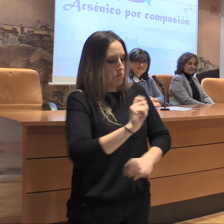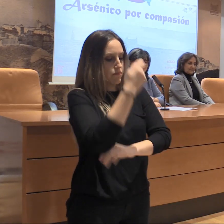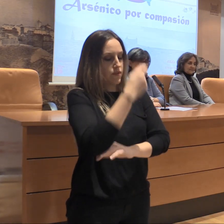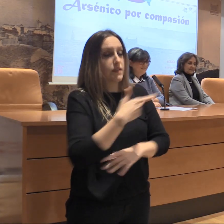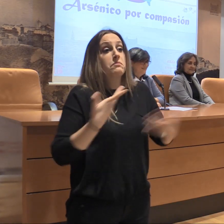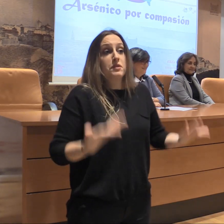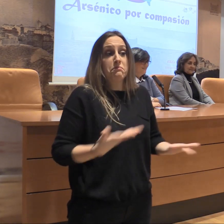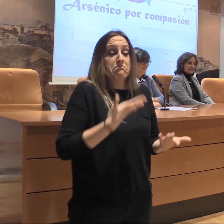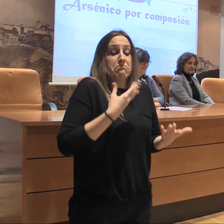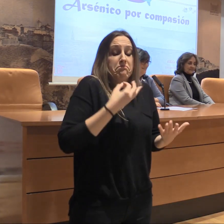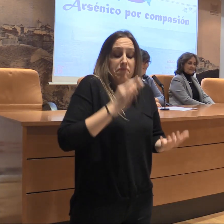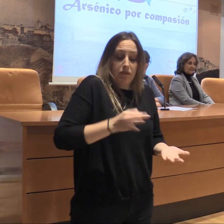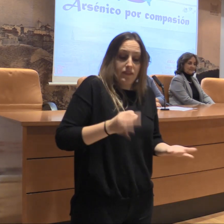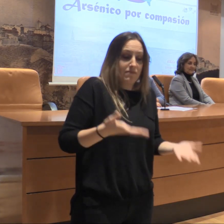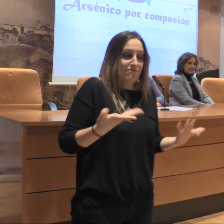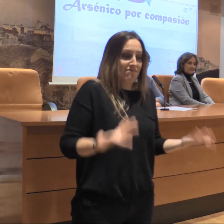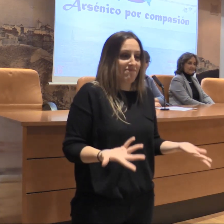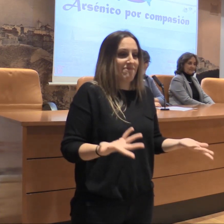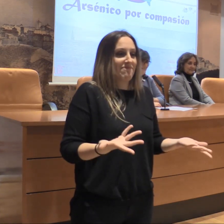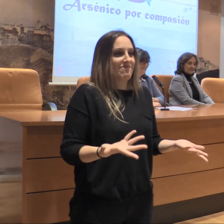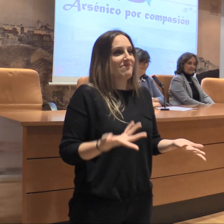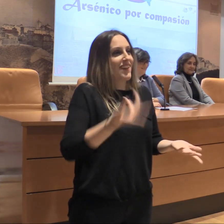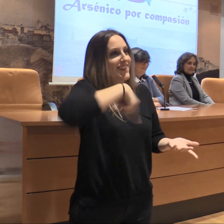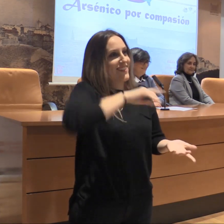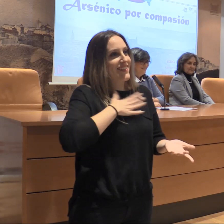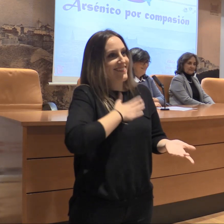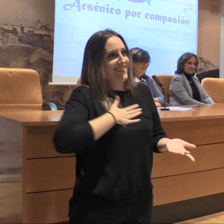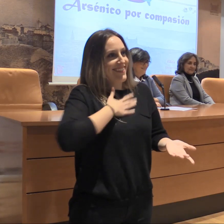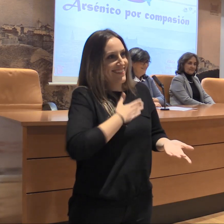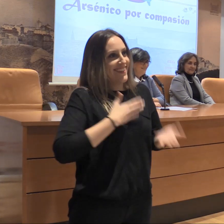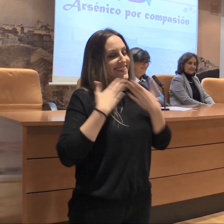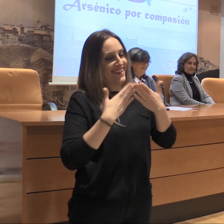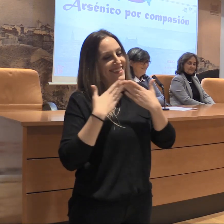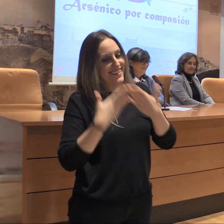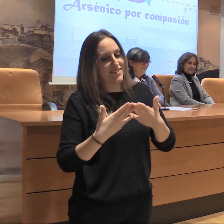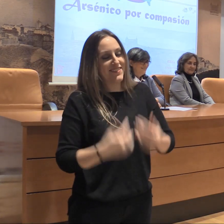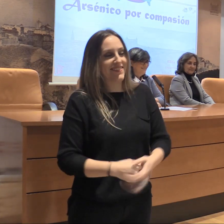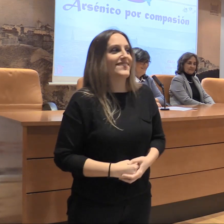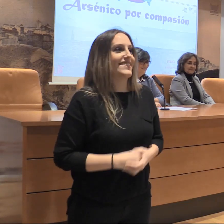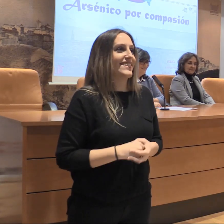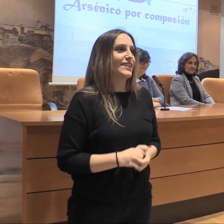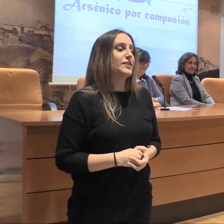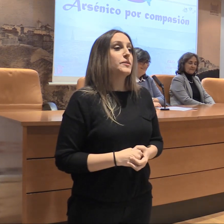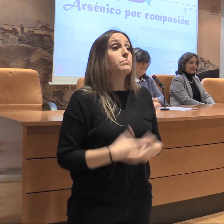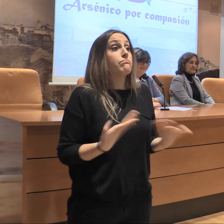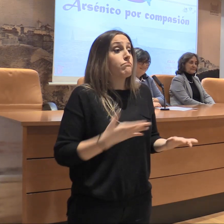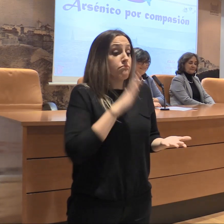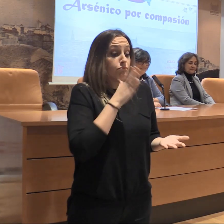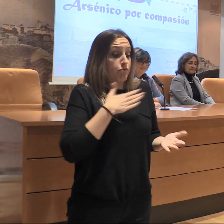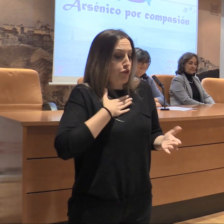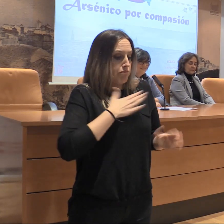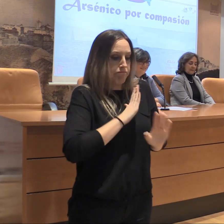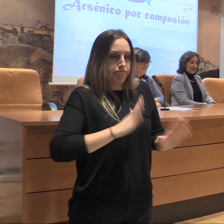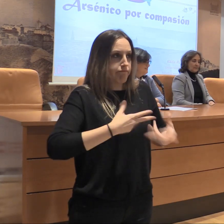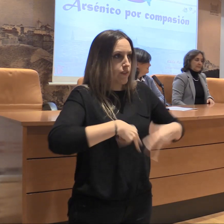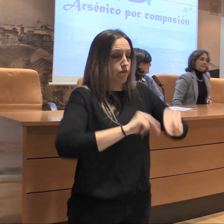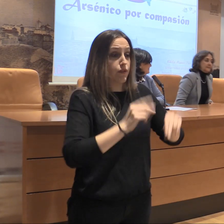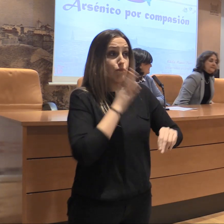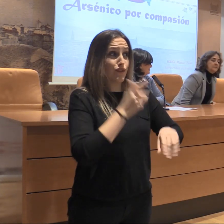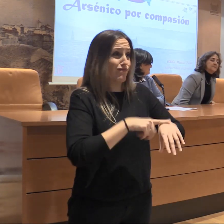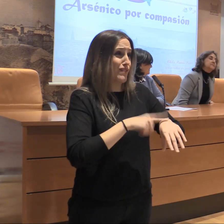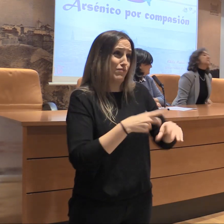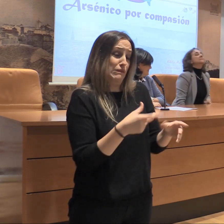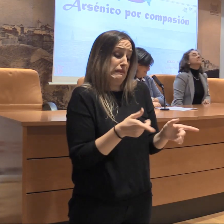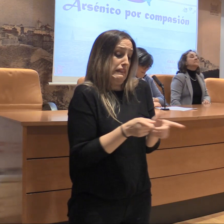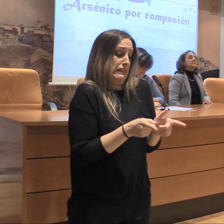es que nos deja encantados y se lo agradecemos muchísimo. Por mi parte nada más, porque vamos con el tiempo muy